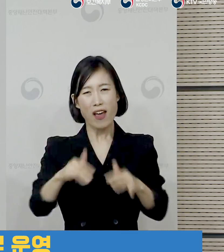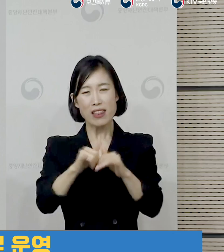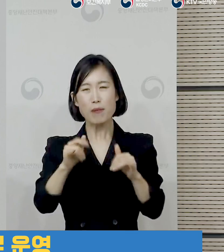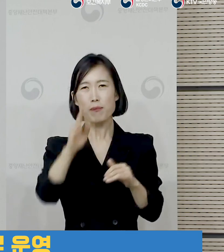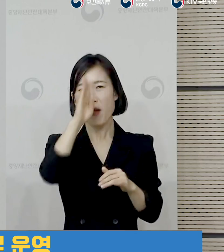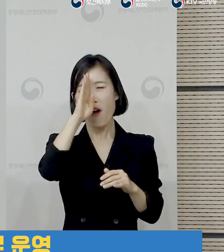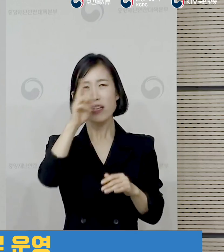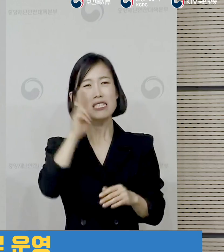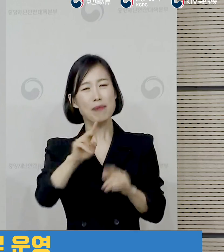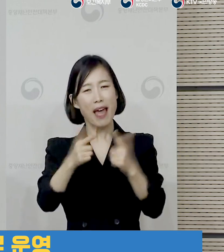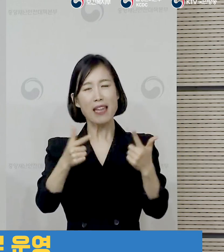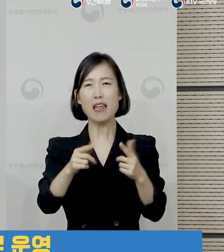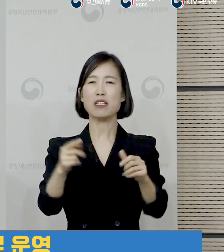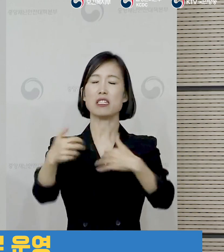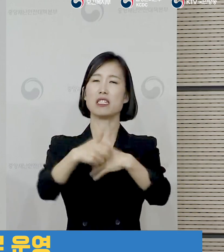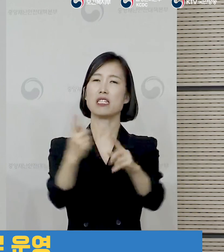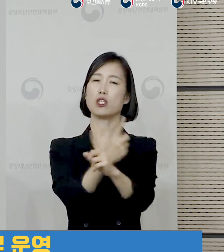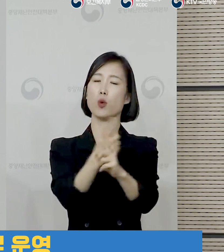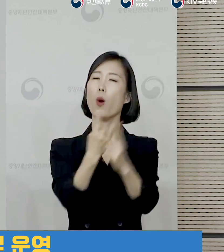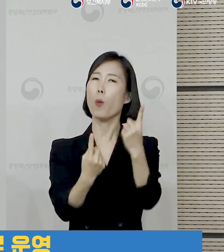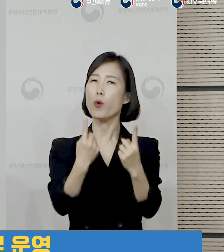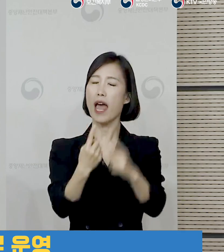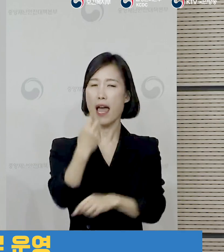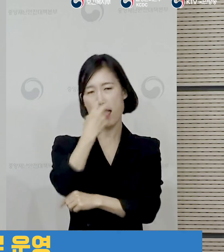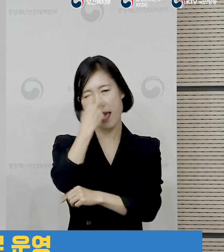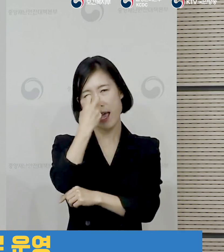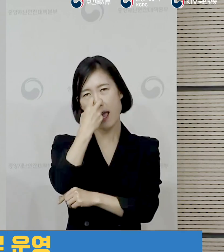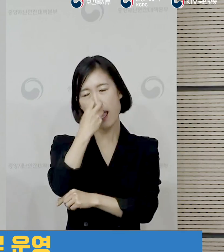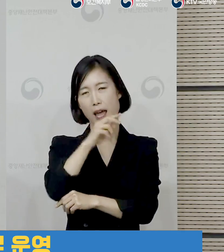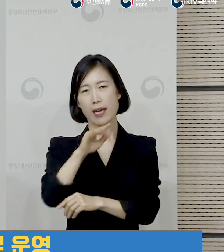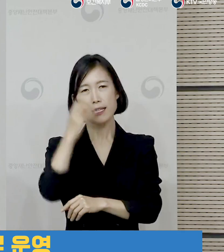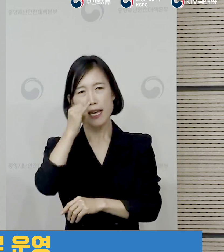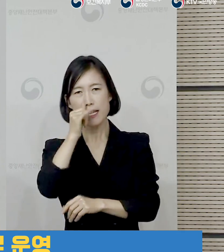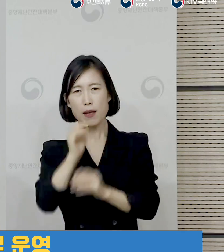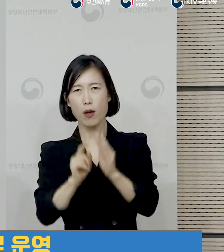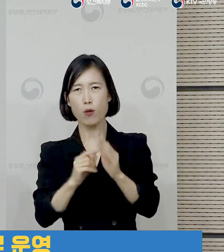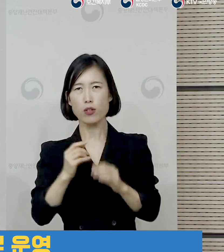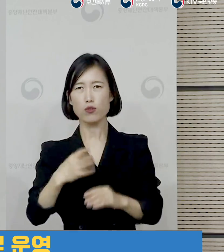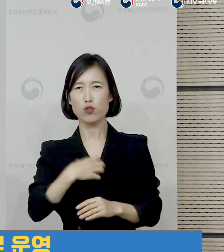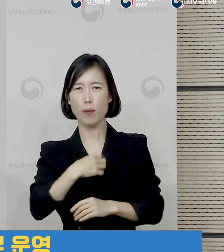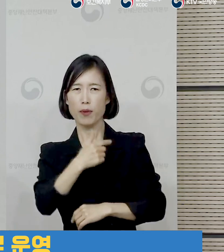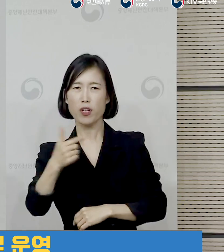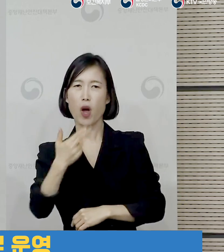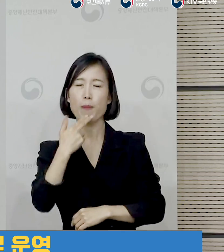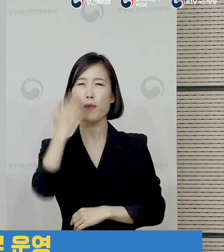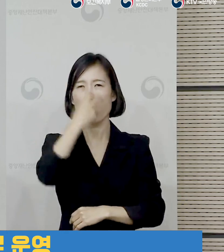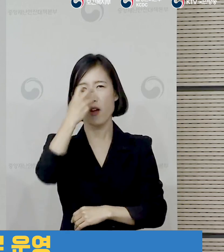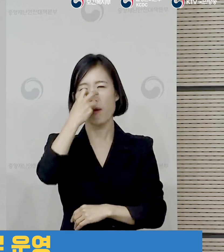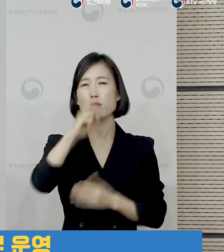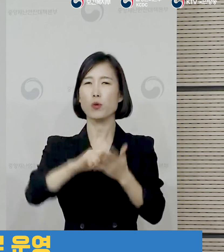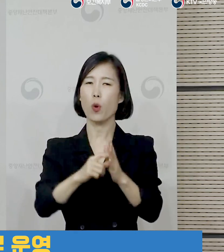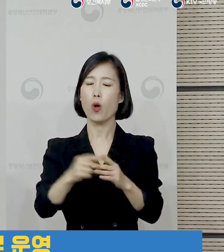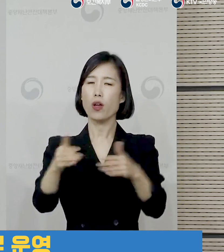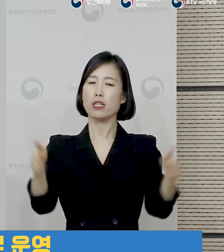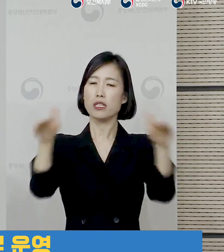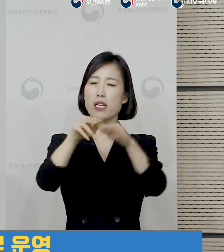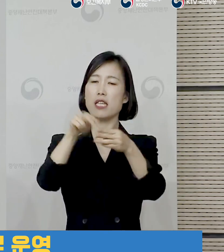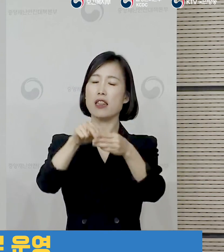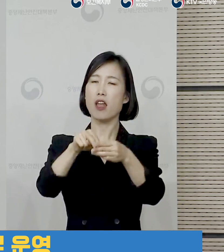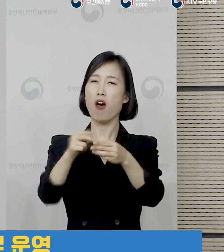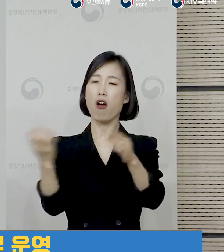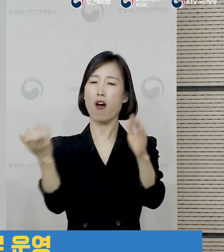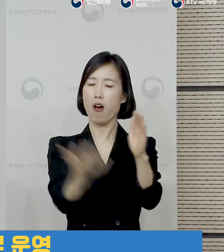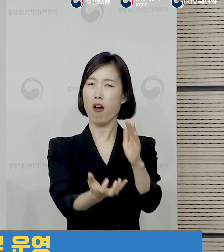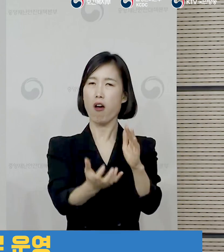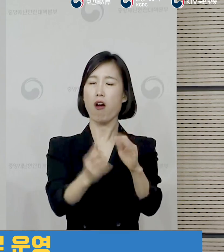그 환자의 상태를 봐서 완치가 되면 퇴소를 시키고 상태가 안 좋아지면 병원으로 이송하는 시스템이 운영되고